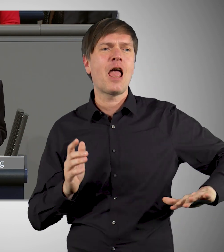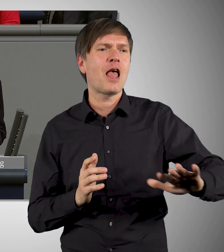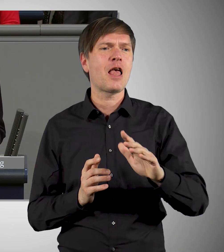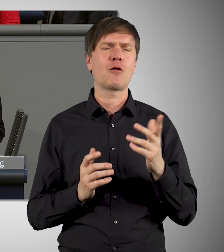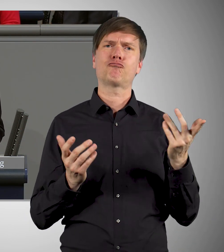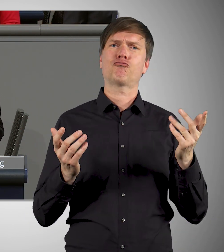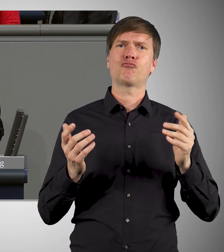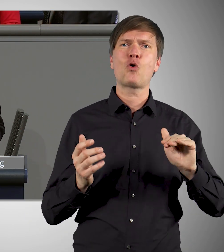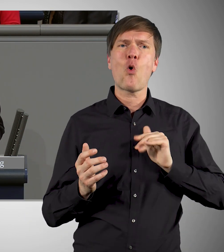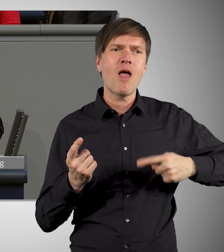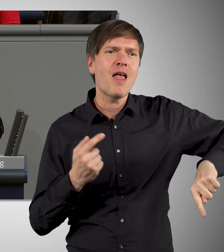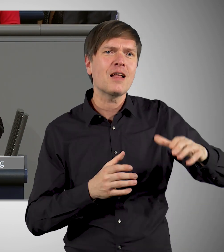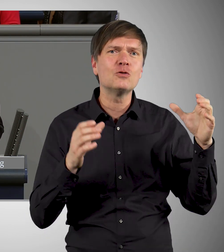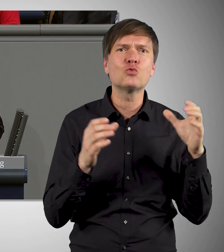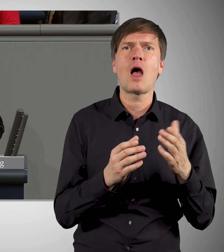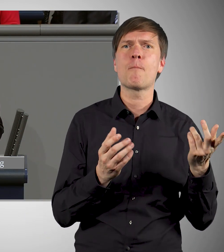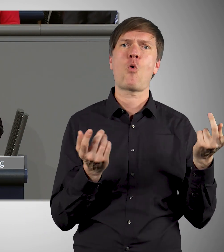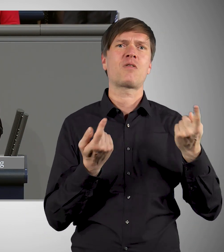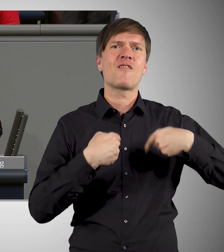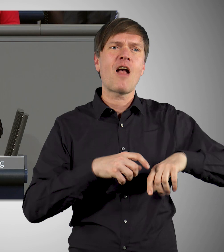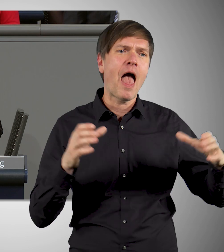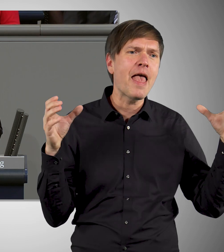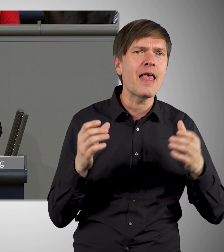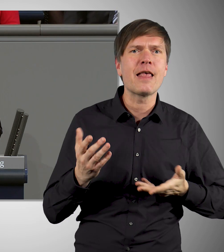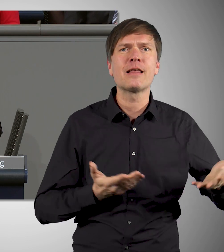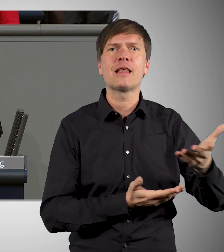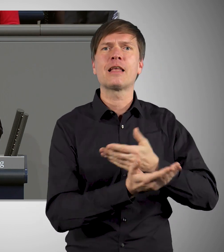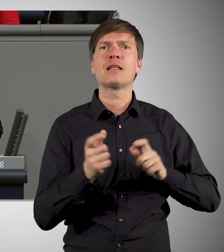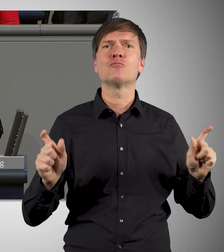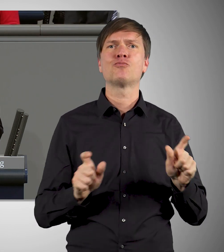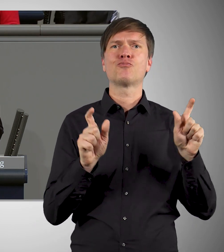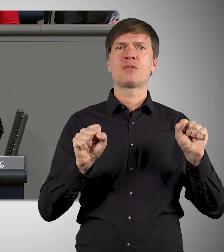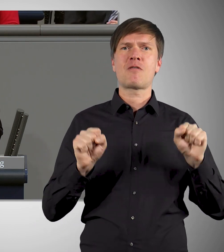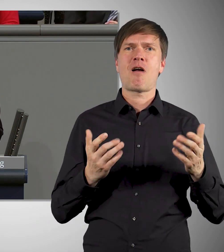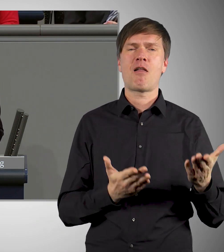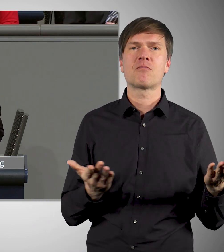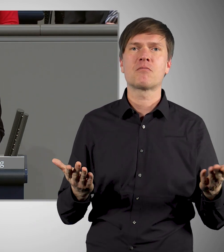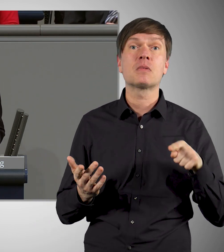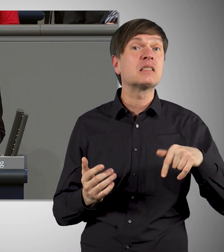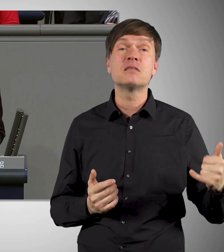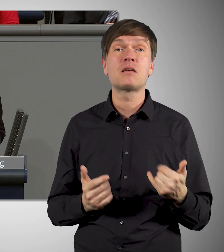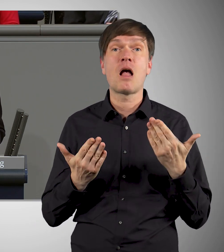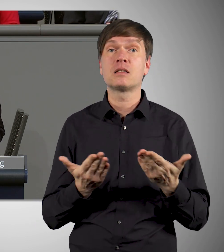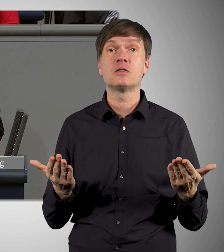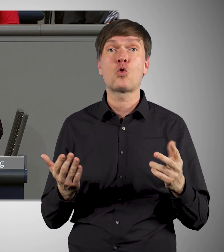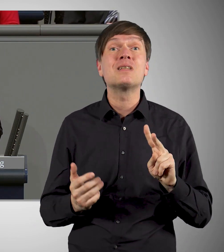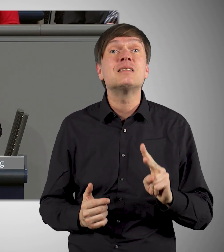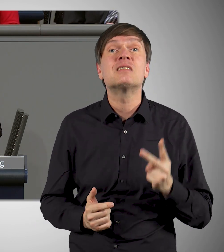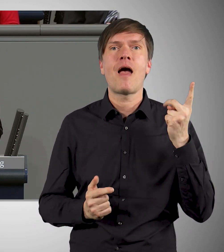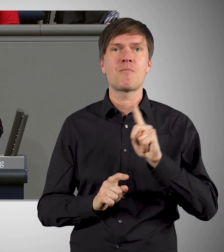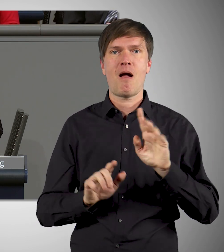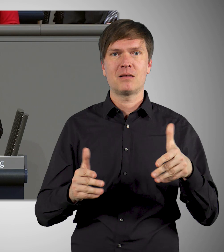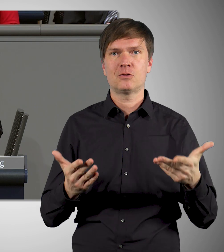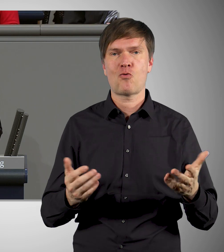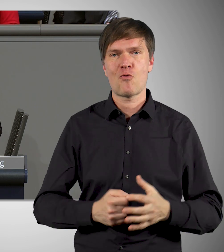gesellige Weihnachtsfeiern im Kreis von Kollegen und Vereinskameraden. In diesem Jahr ist das anders, jetzt schon